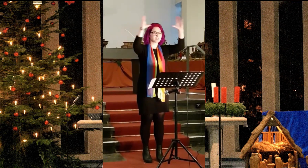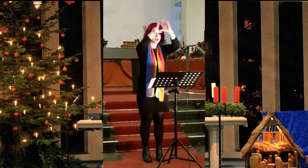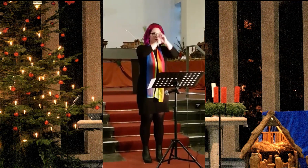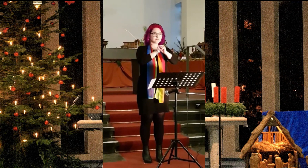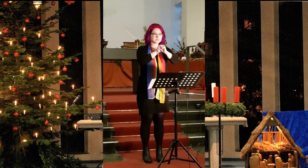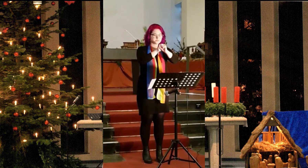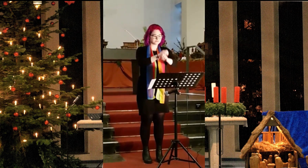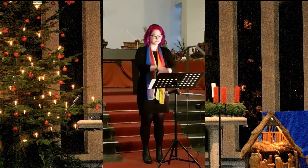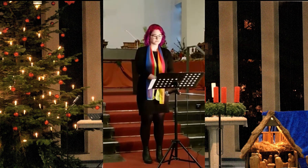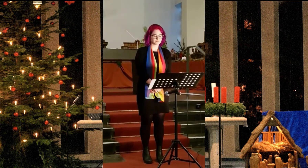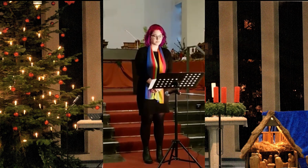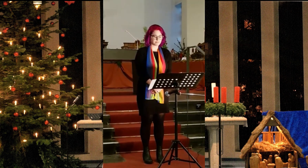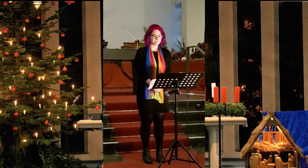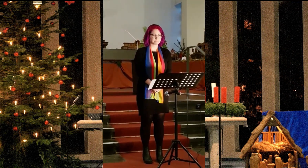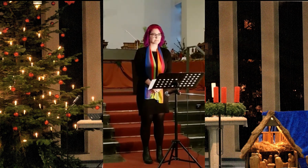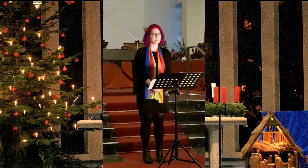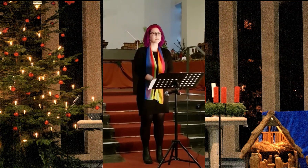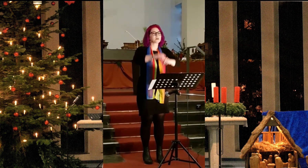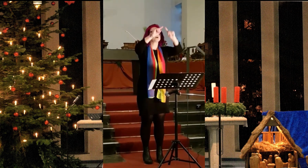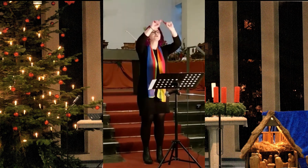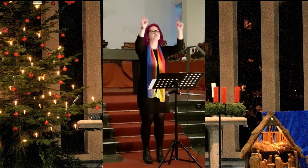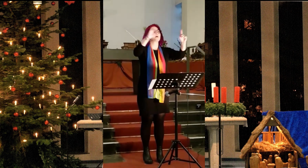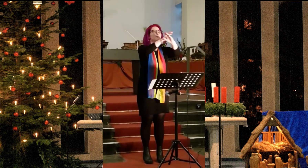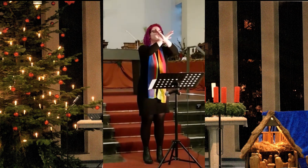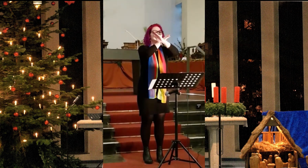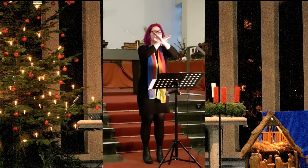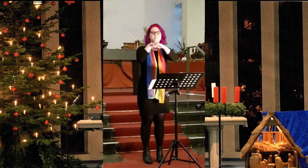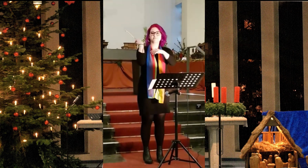was niemand gedacht, Stern über Bethlehem in dieser Nacht.